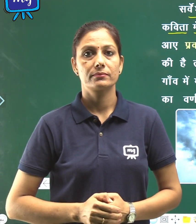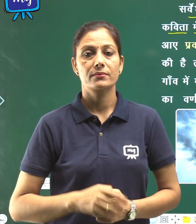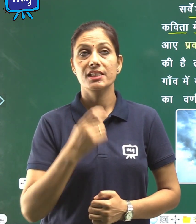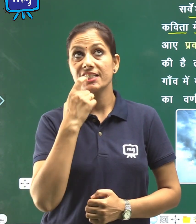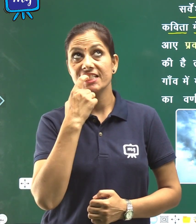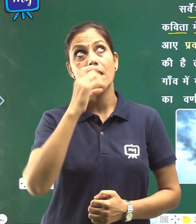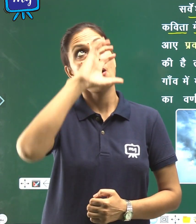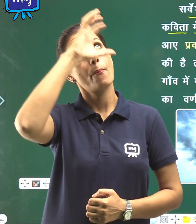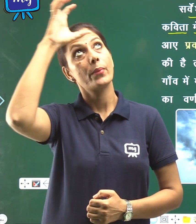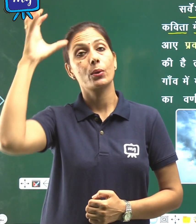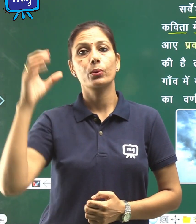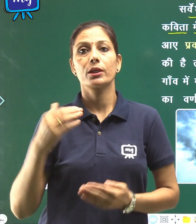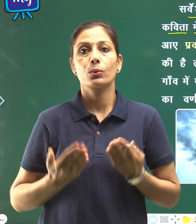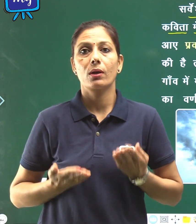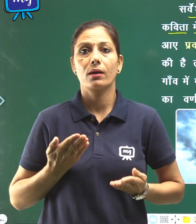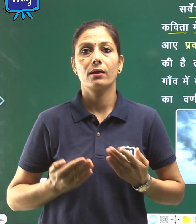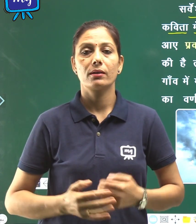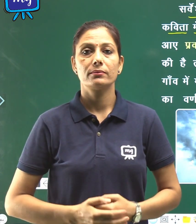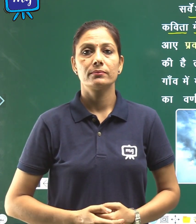मेघों की तुलना